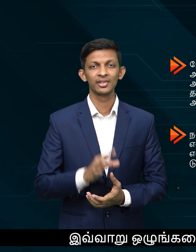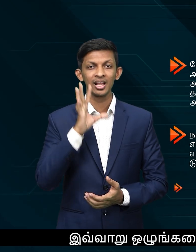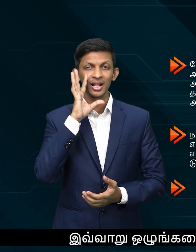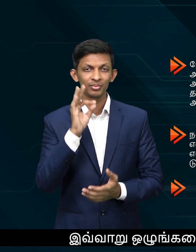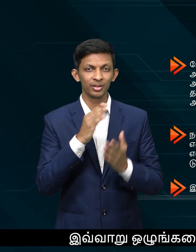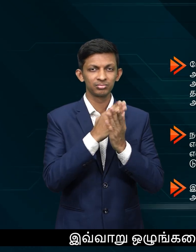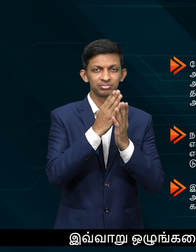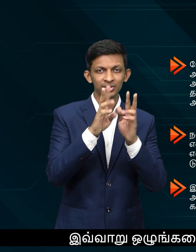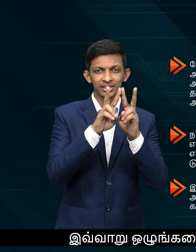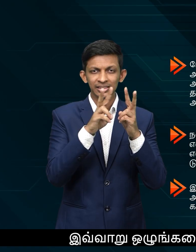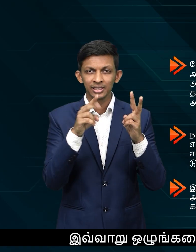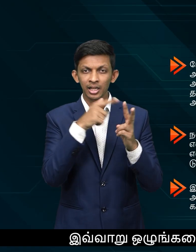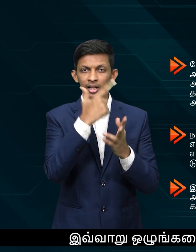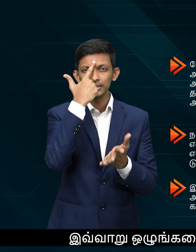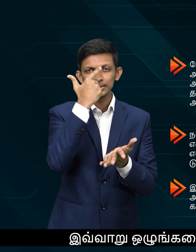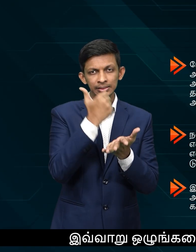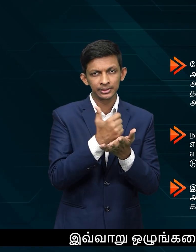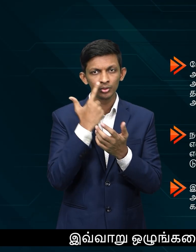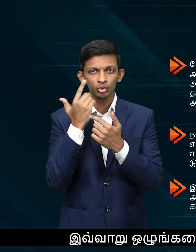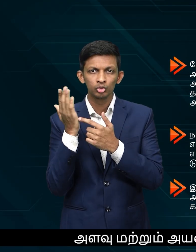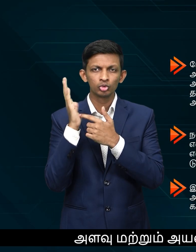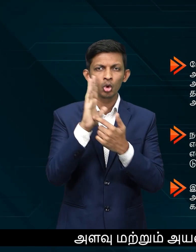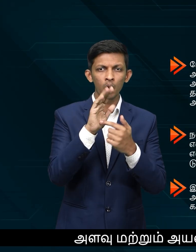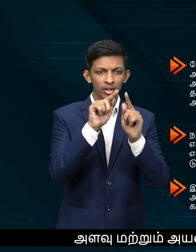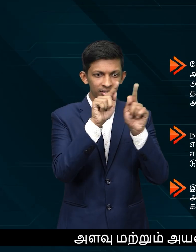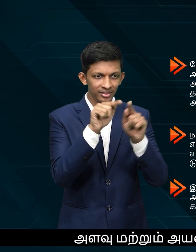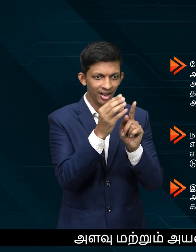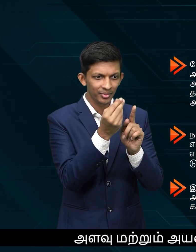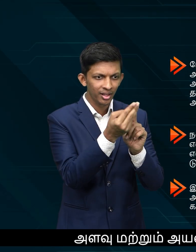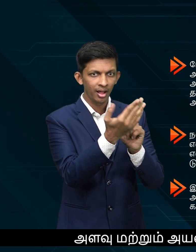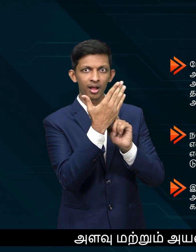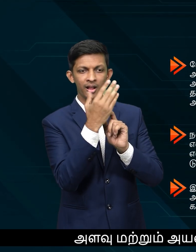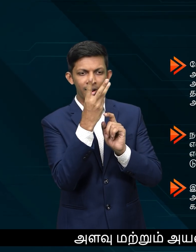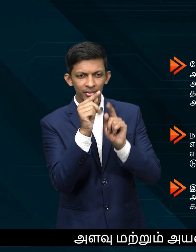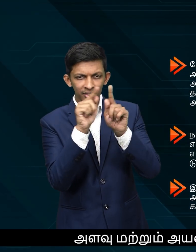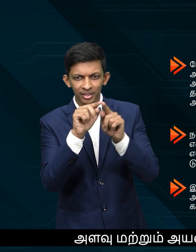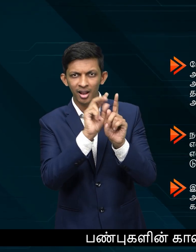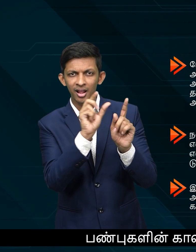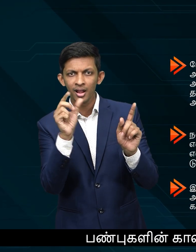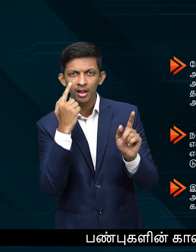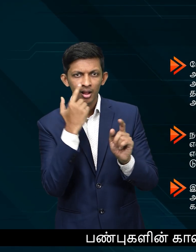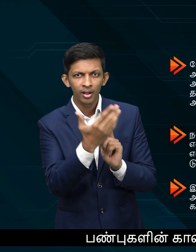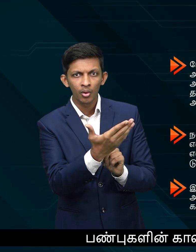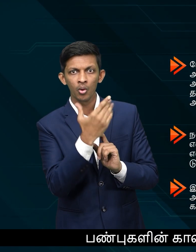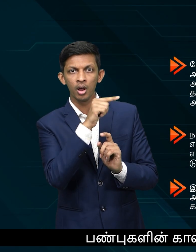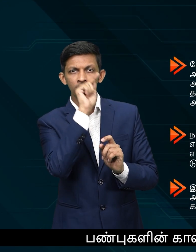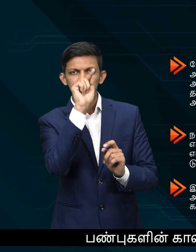இவ்வாறு ஒழுங்கமைக்கப்பட்ட தனிமங்கள் அணு அளவு மற்றும் அயனியாக்கும் ஆற்றல் உள்ளிட்ட பண்புகளின் தனிமங்கள்